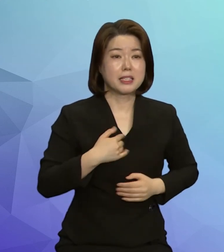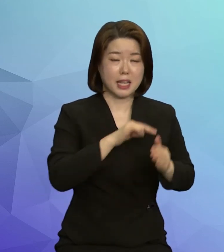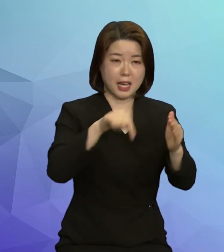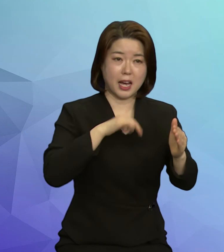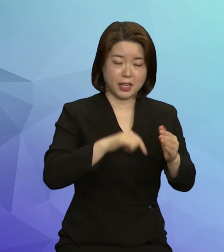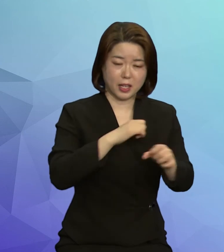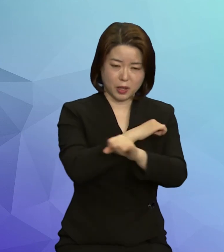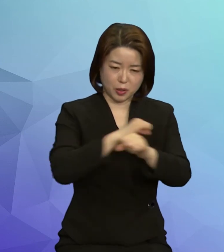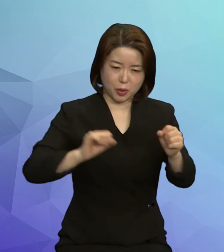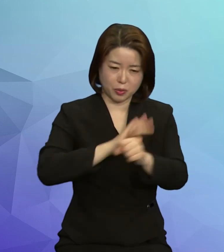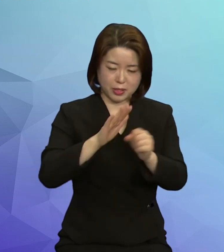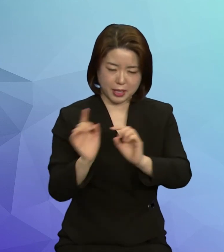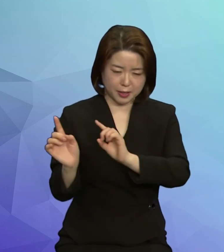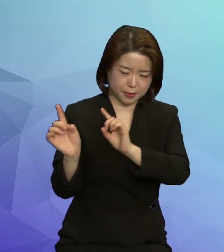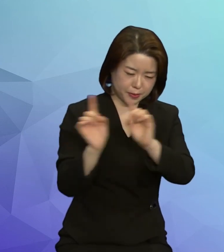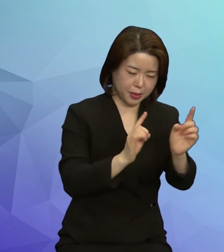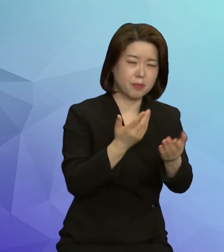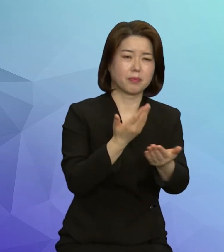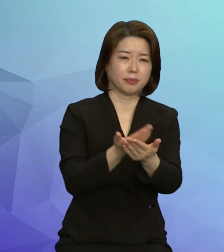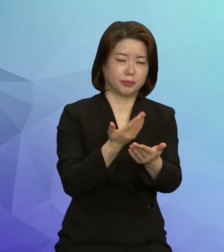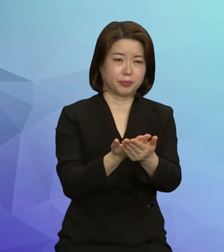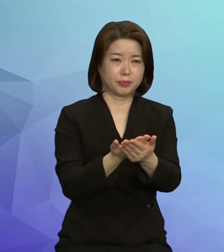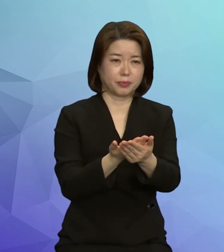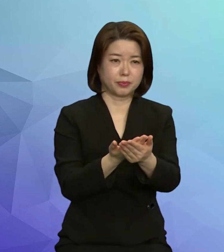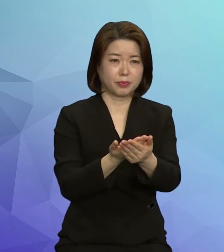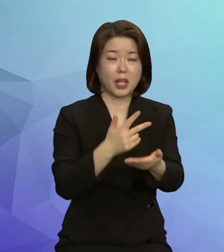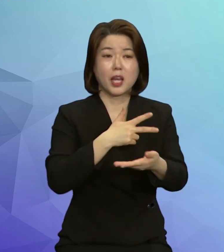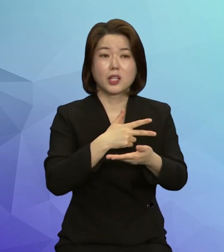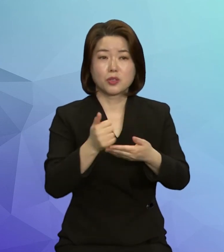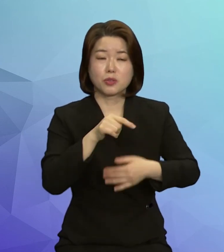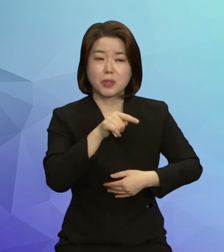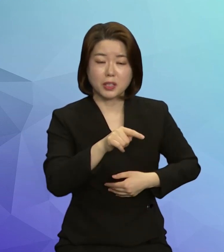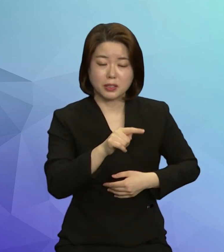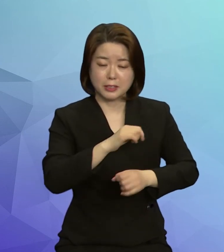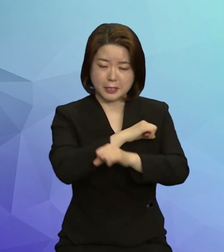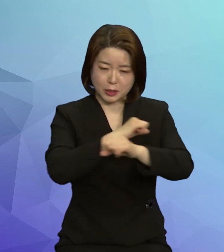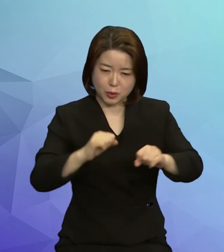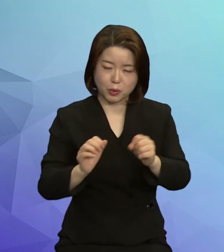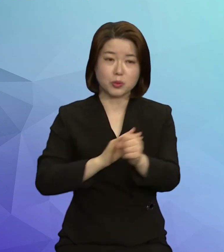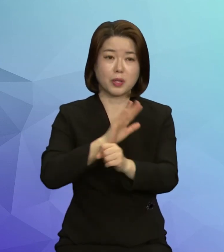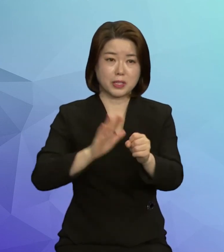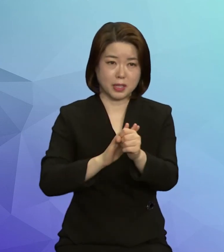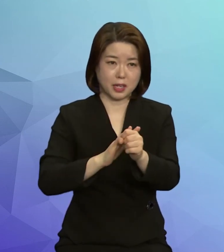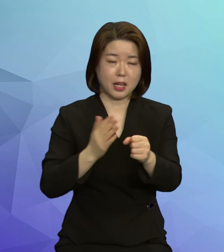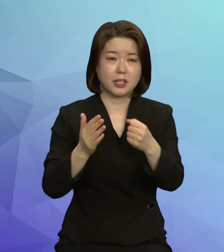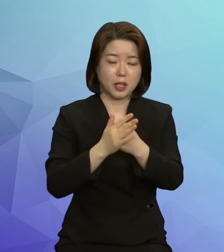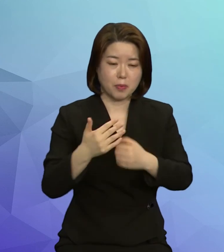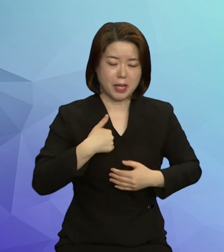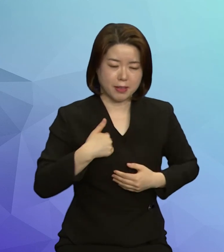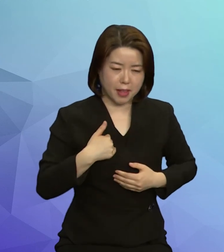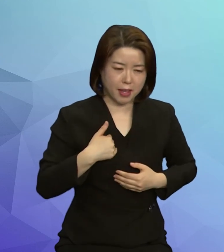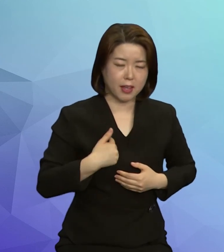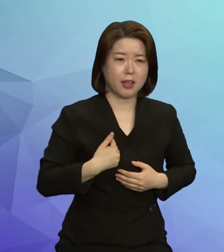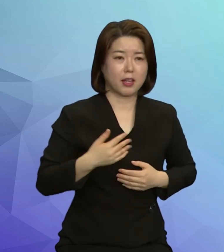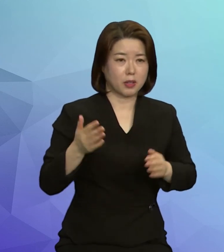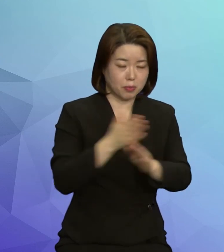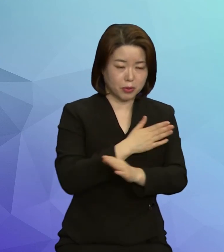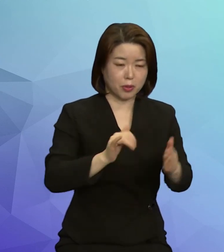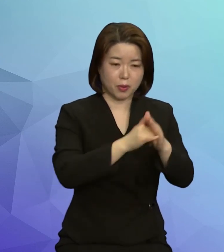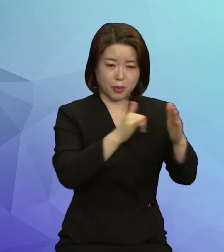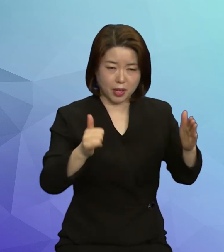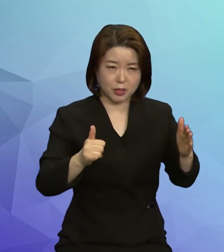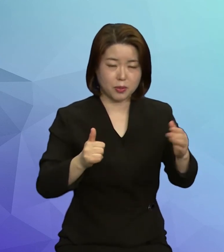안에 용서와 사랑을 회복하게 해주세요. 주님의 그 용서와 사랑이 내게서